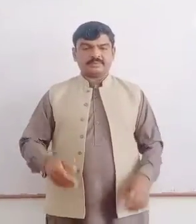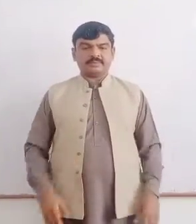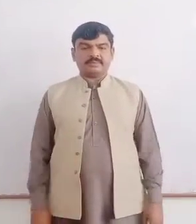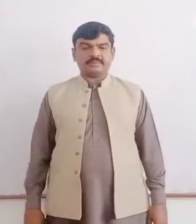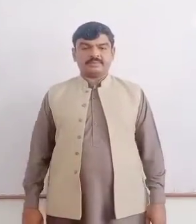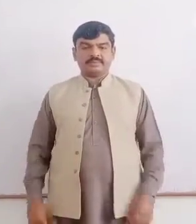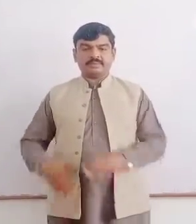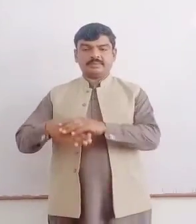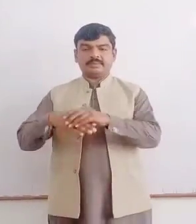سہارا،